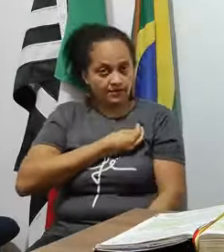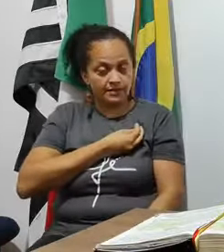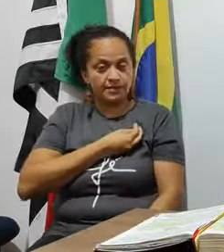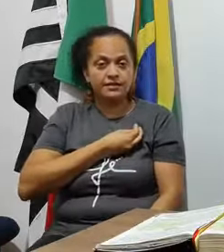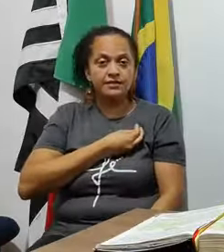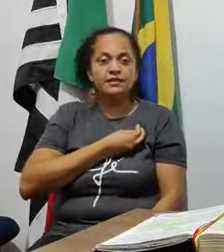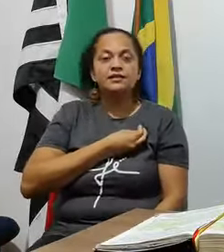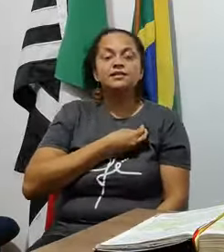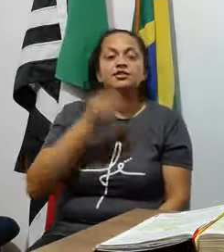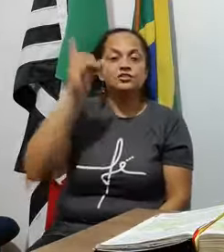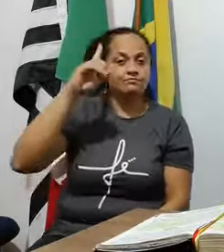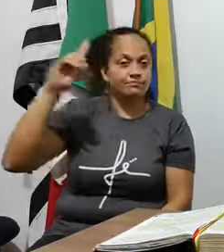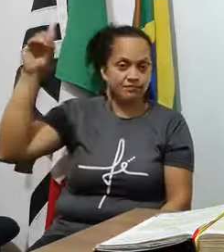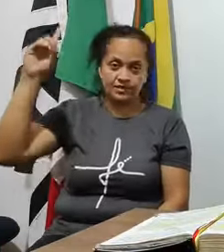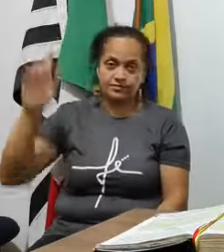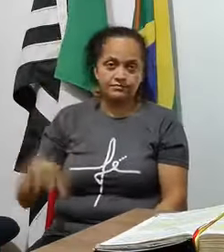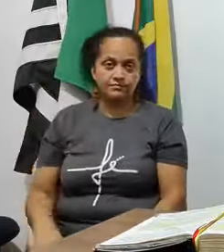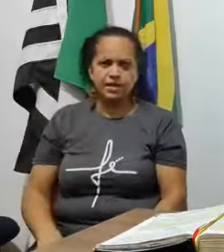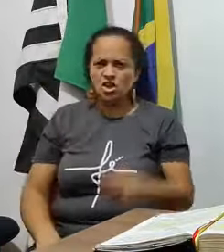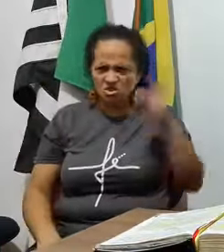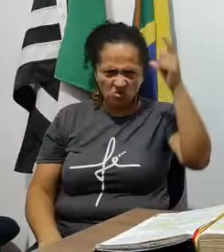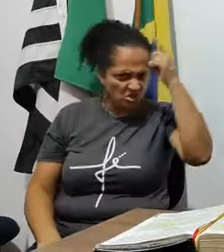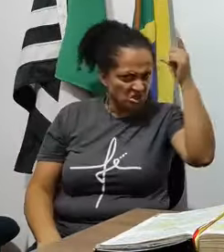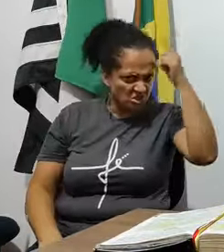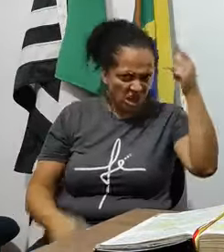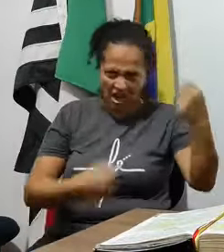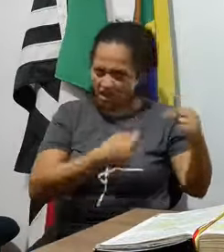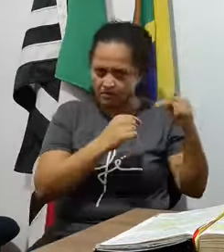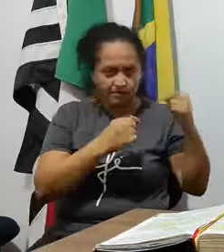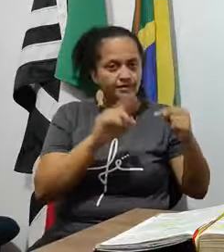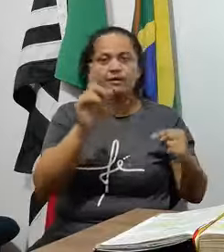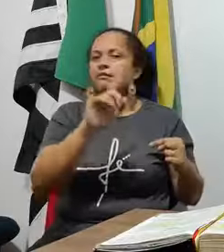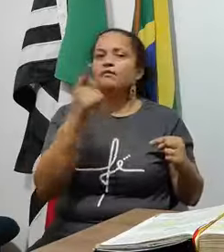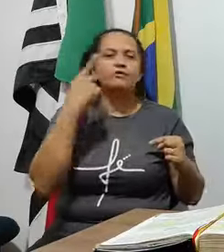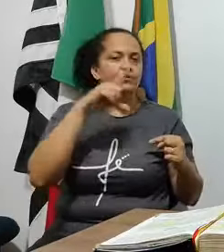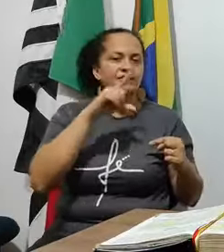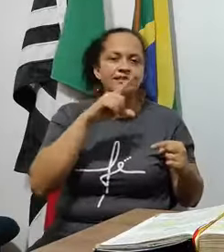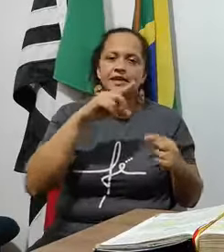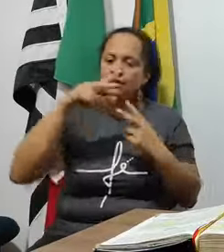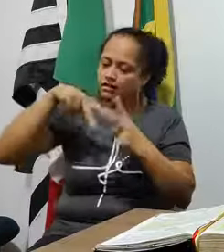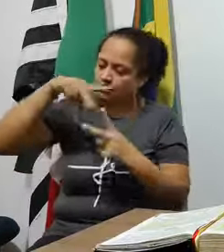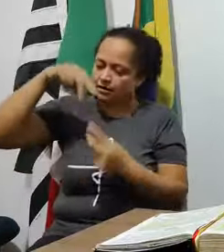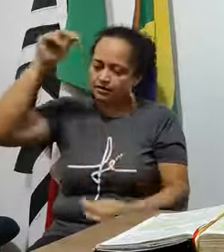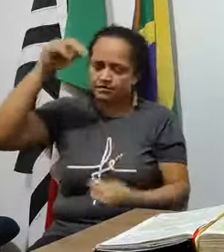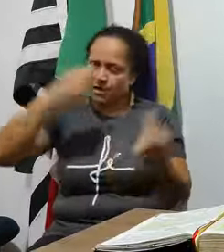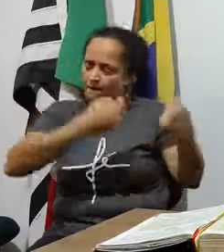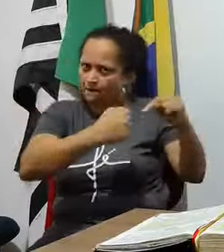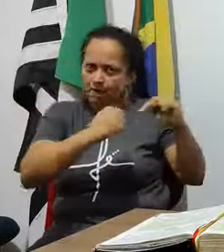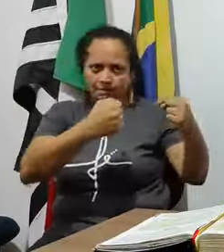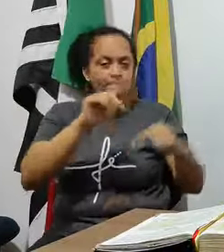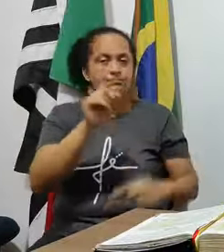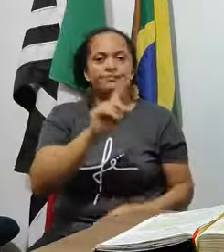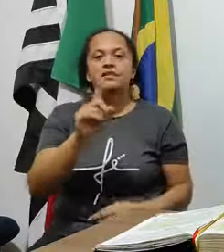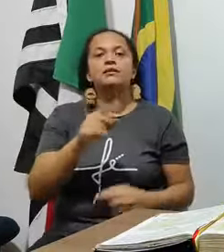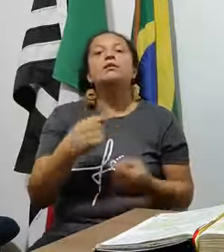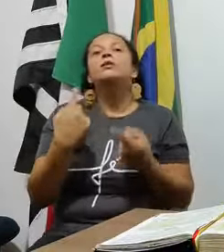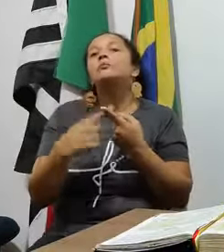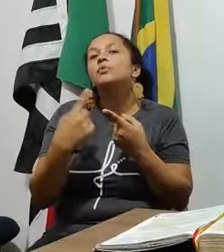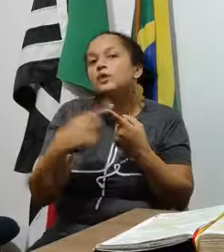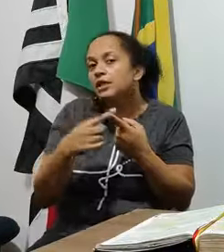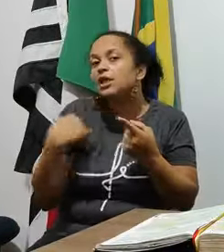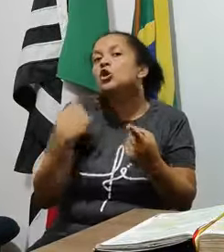Satanás, ele não tem acesso ao nosso espírito recriado, pois é a habitação do Espírito